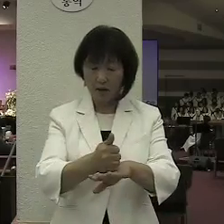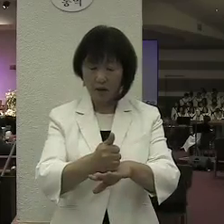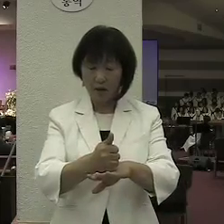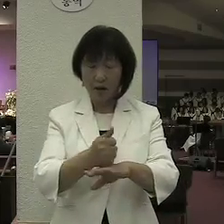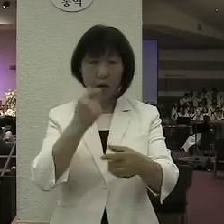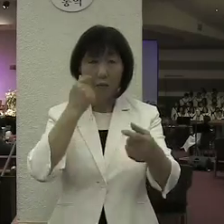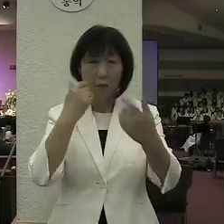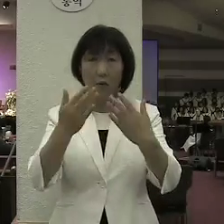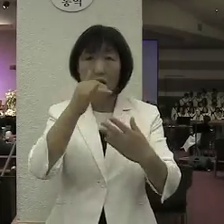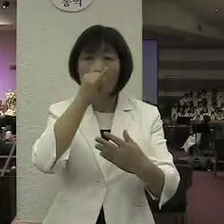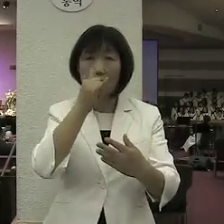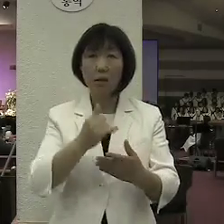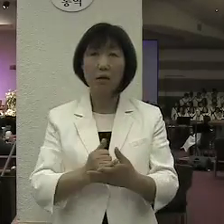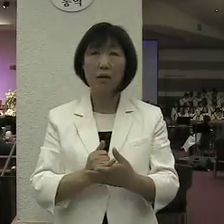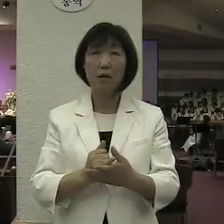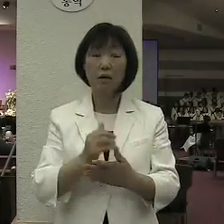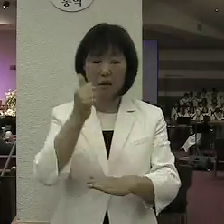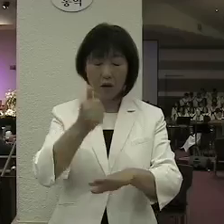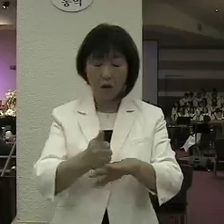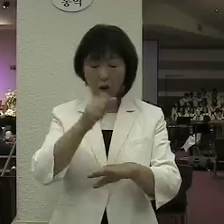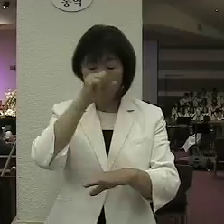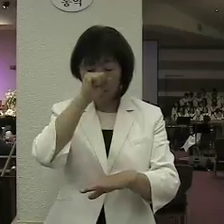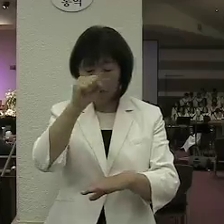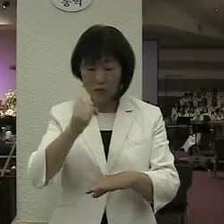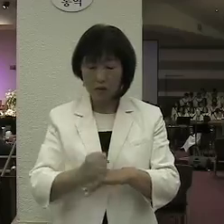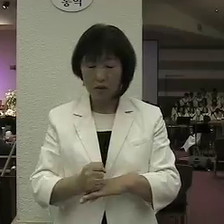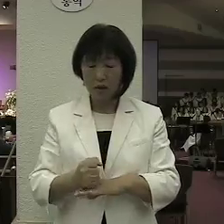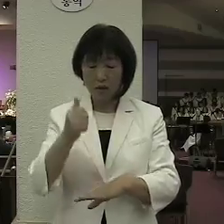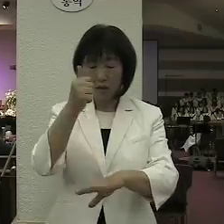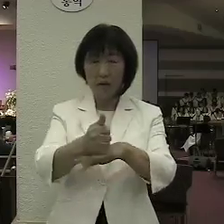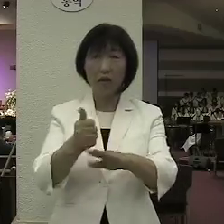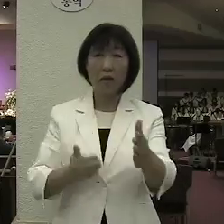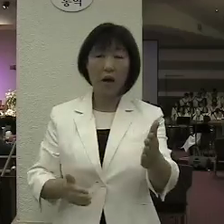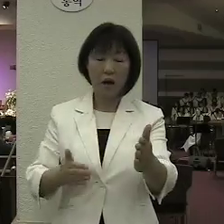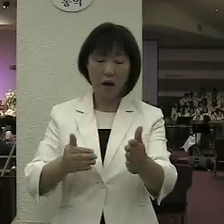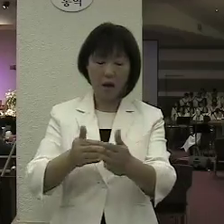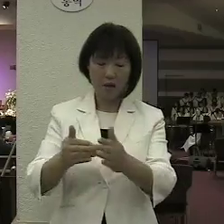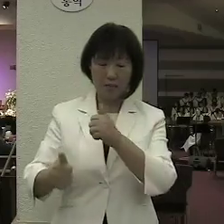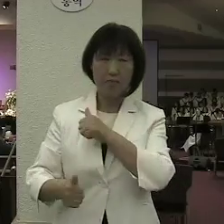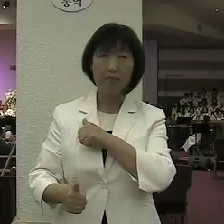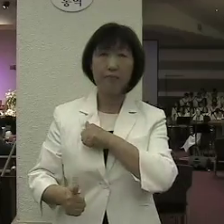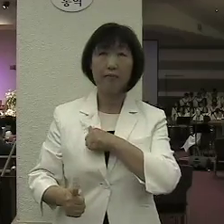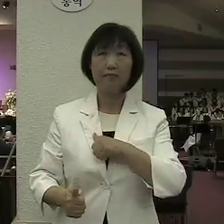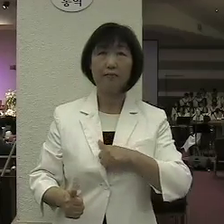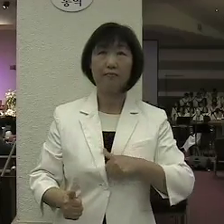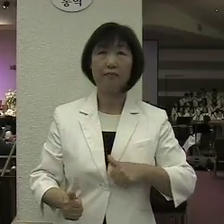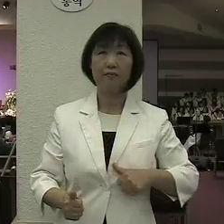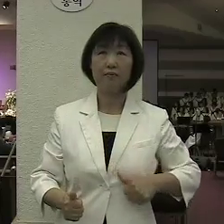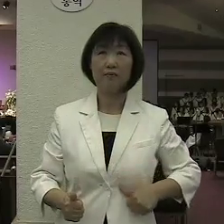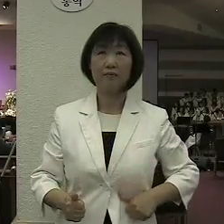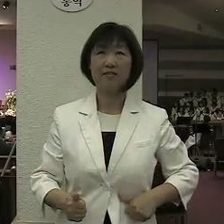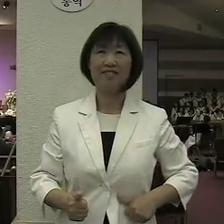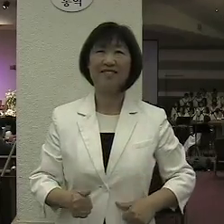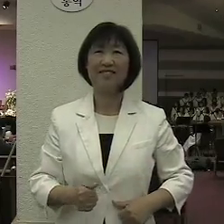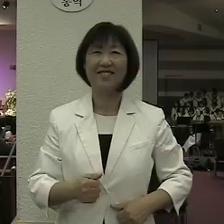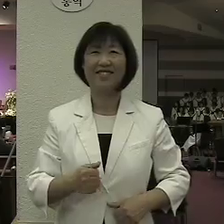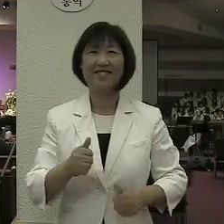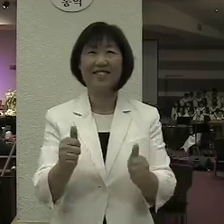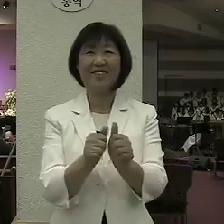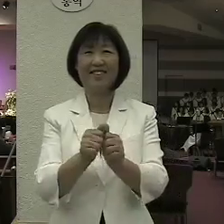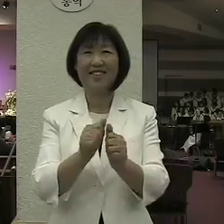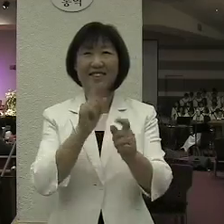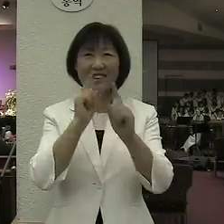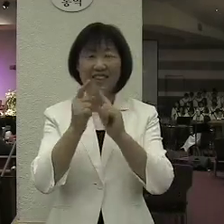그 결과 때문에 우리가 오늘의 아픔을 견딜 수가 있는 것입니다. 그 결과를 내가 바로 알면은